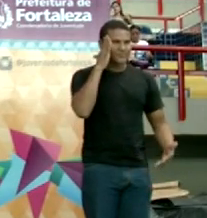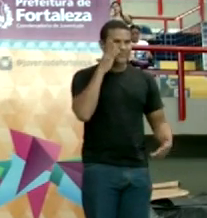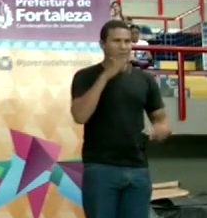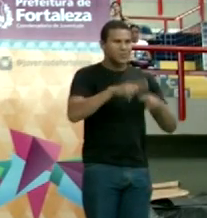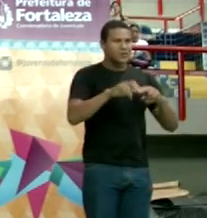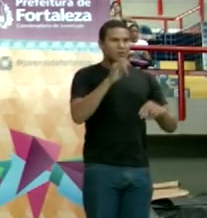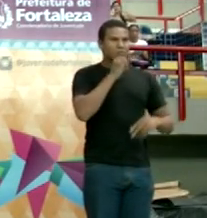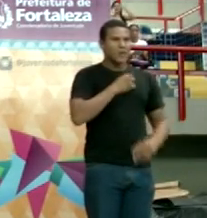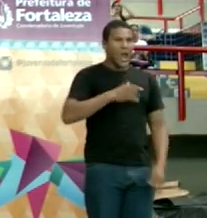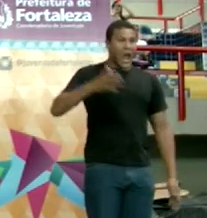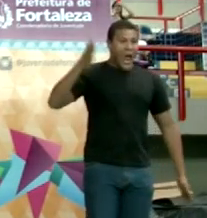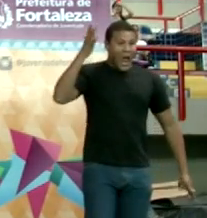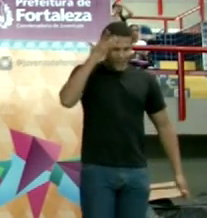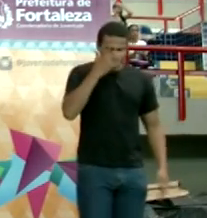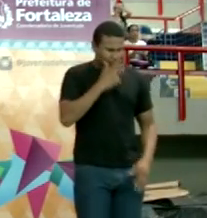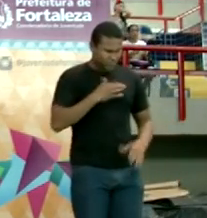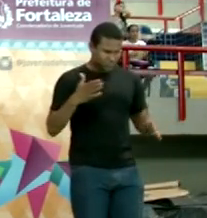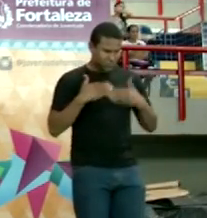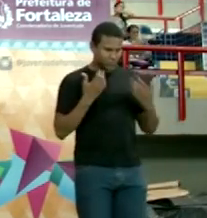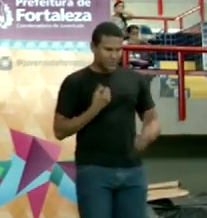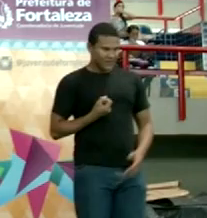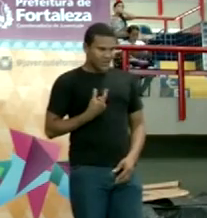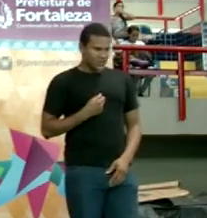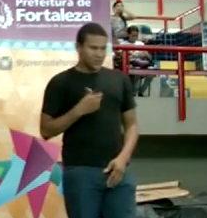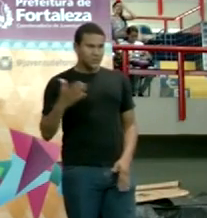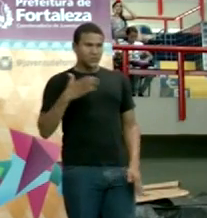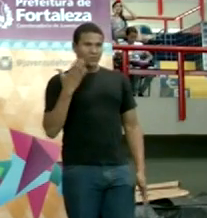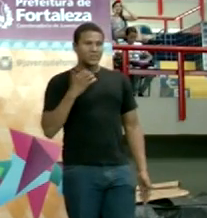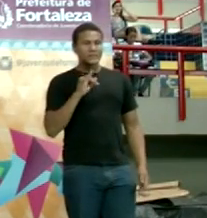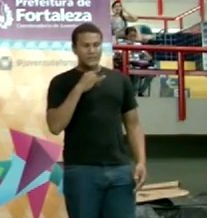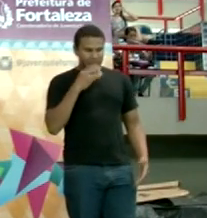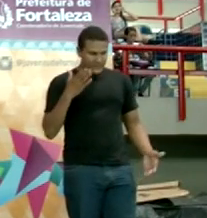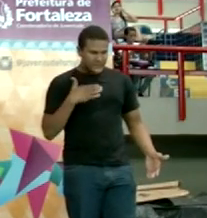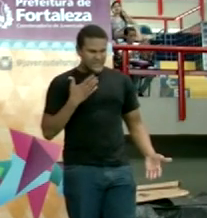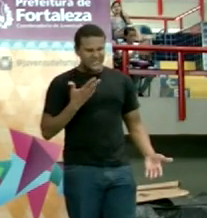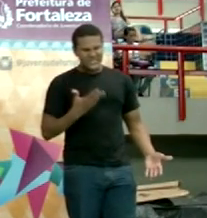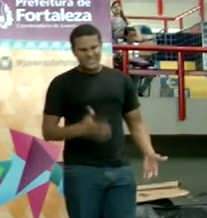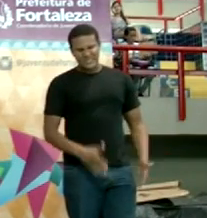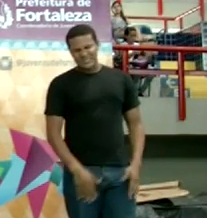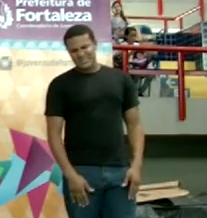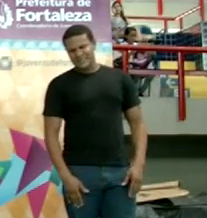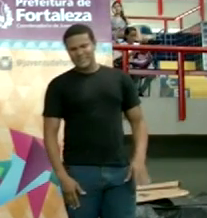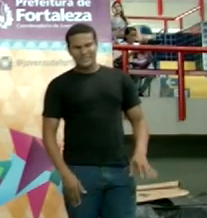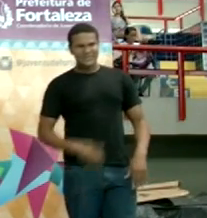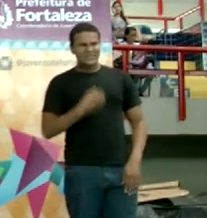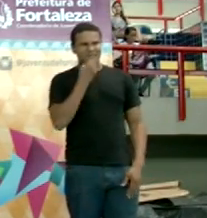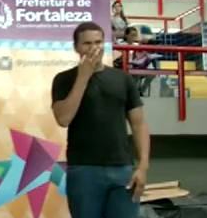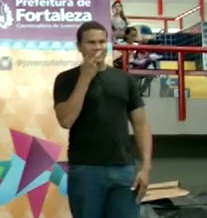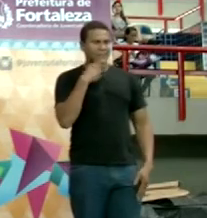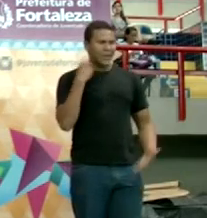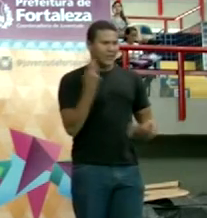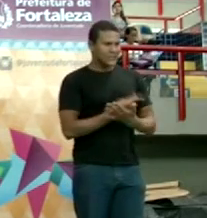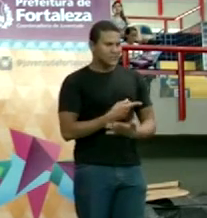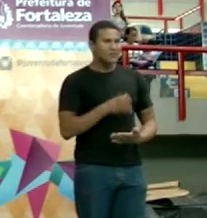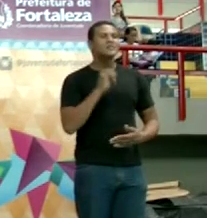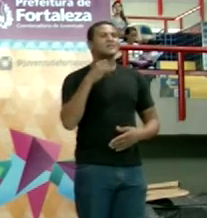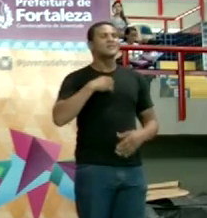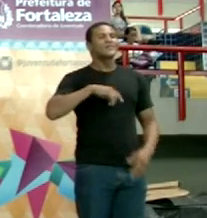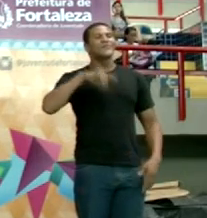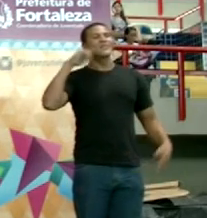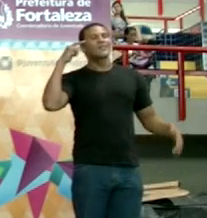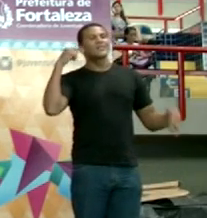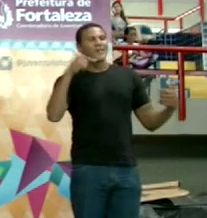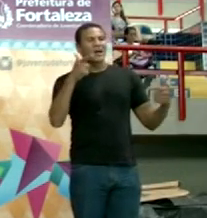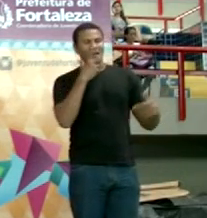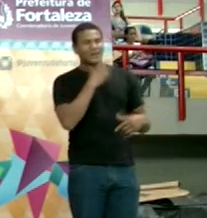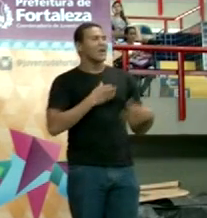ruim é você ter uma surpresa desagradável. Você se prepara todinho, quando chega o negócio dá errado. Então, putz, não deu certo, né? Você vai sair para o trabalho, o pneu do